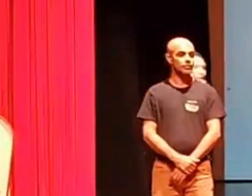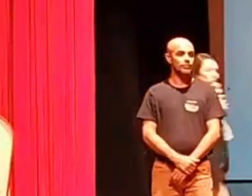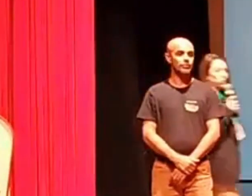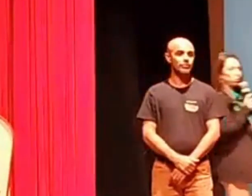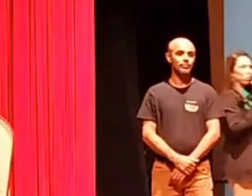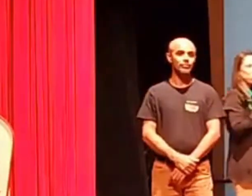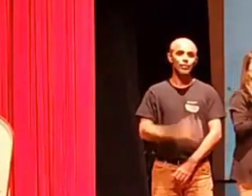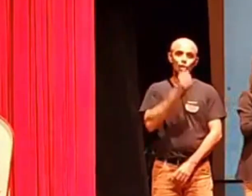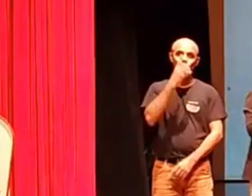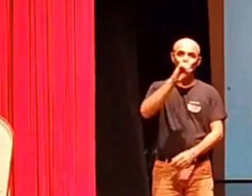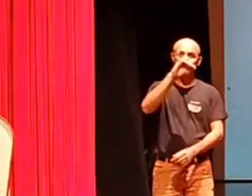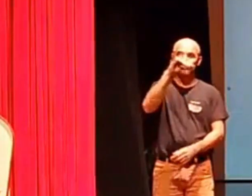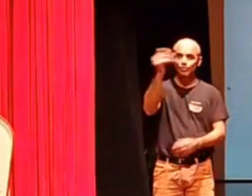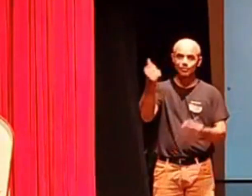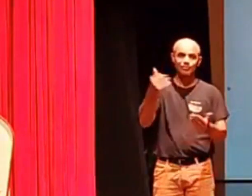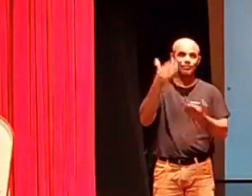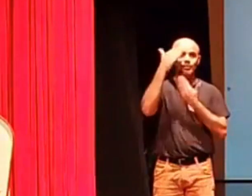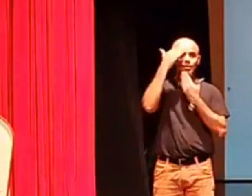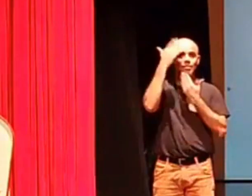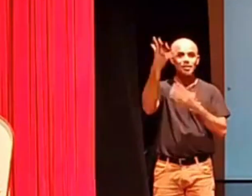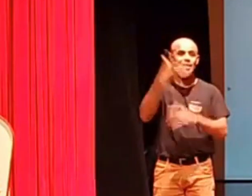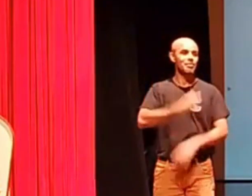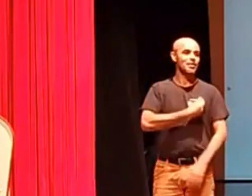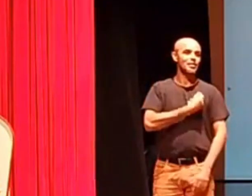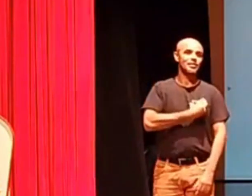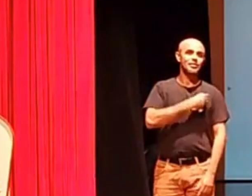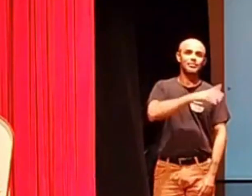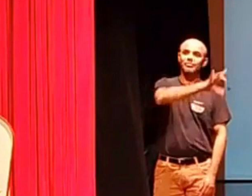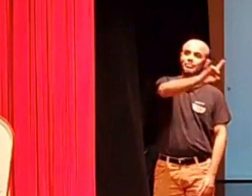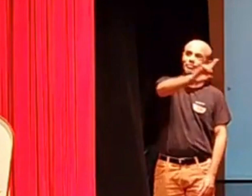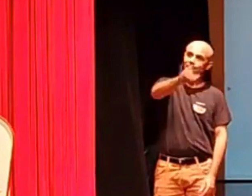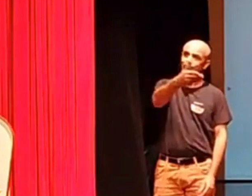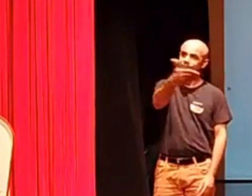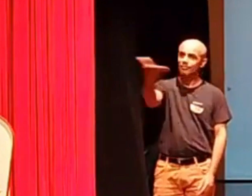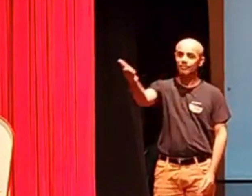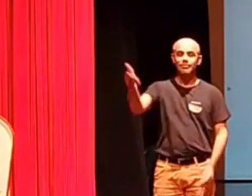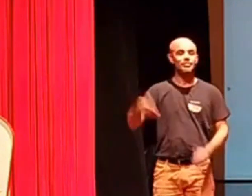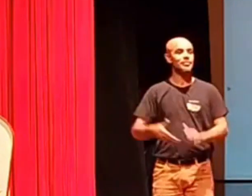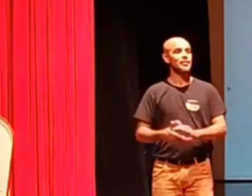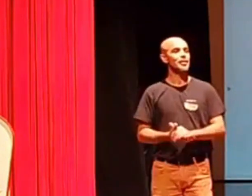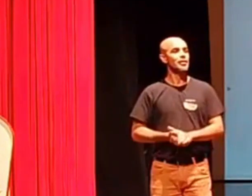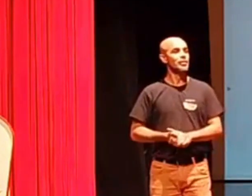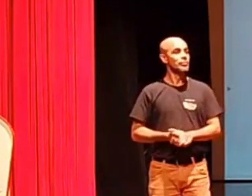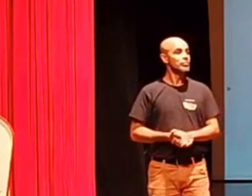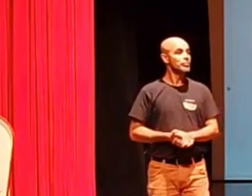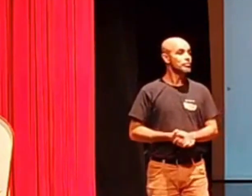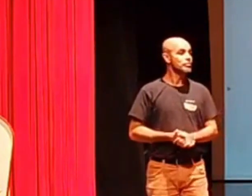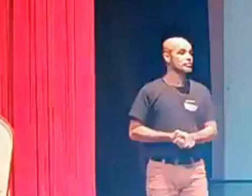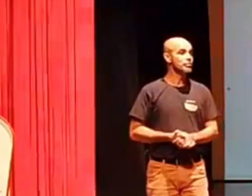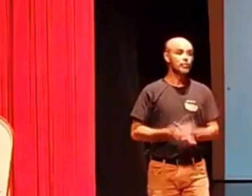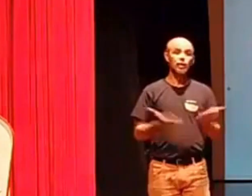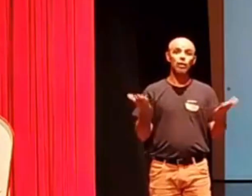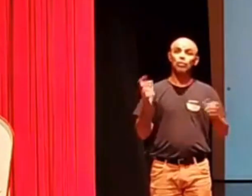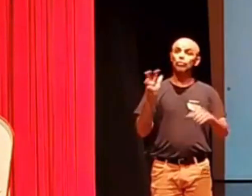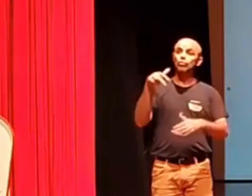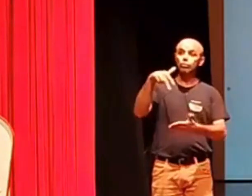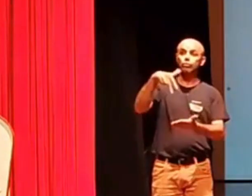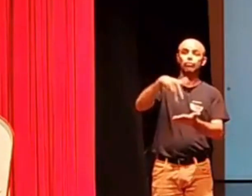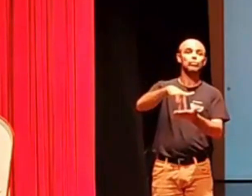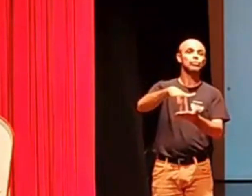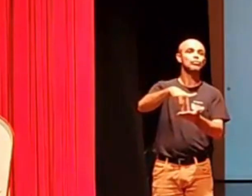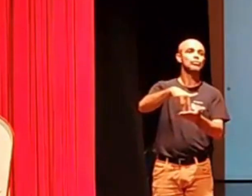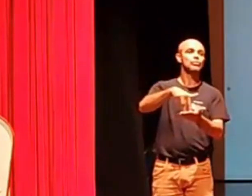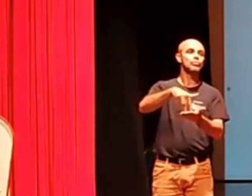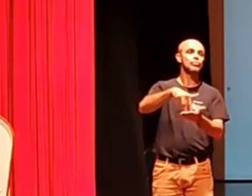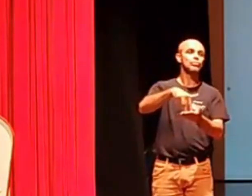Bom dia a todos, muito obrigada pela presença de cada um de vocês. Bom, estamos aqui hoje